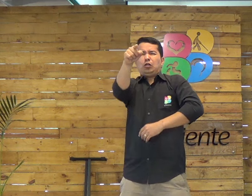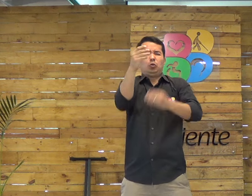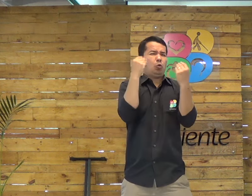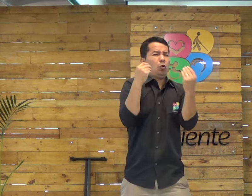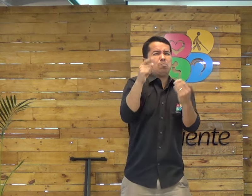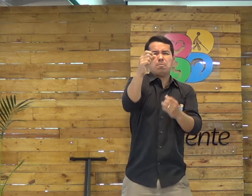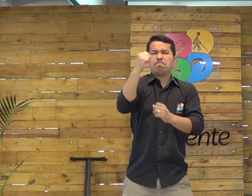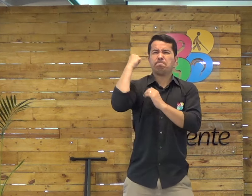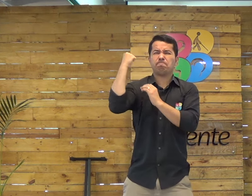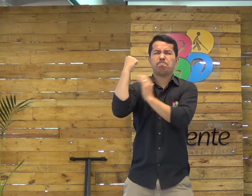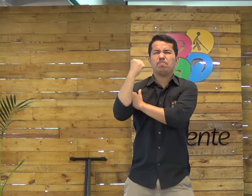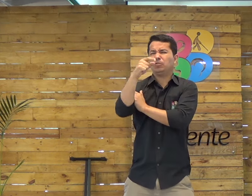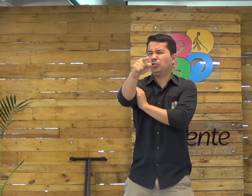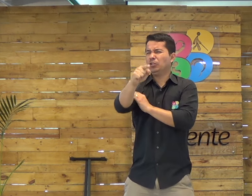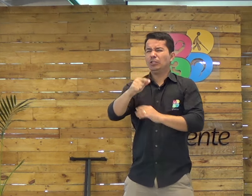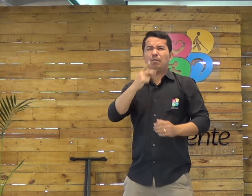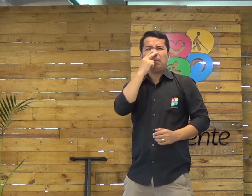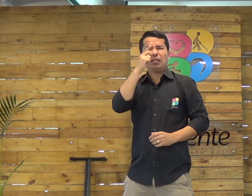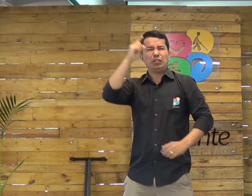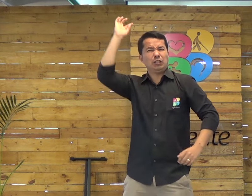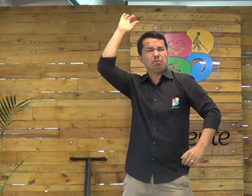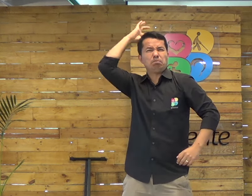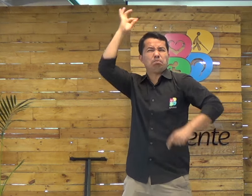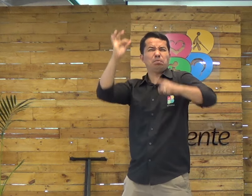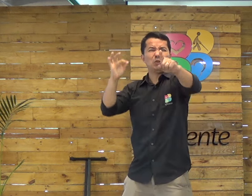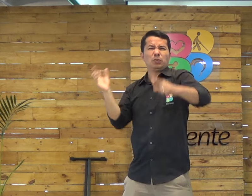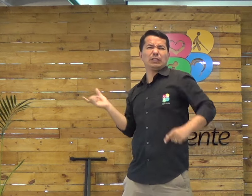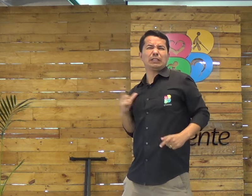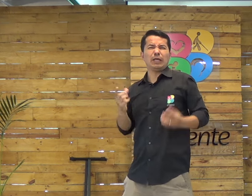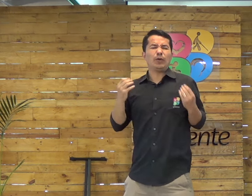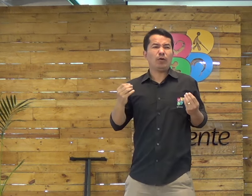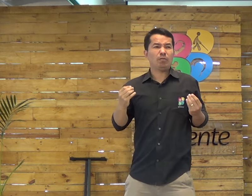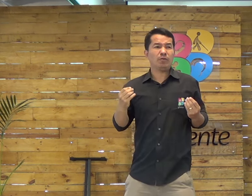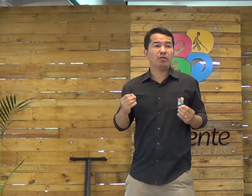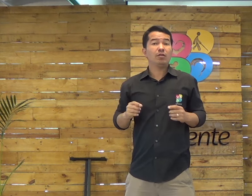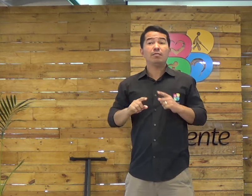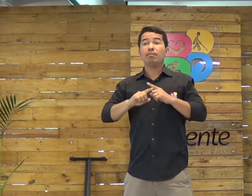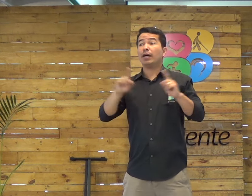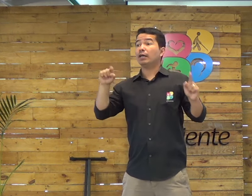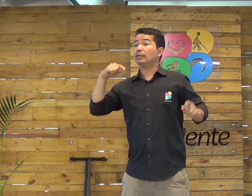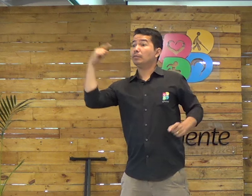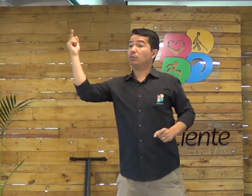eu aceito, olha que mensagem forte, olha que céu.